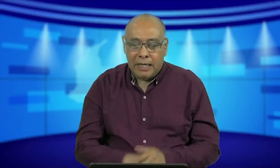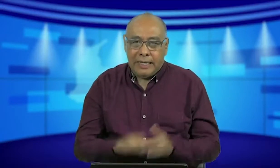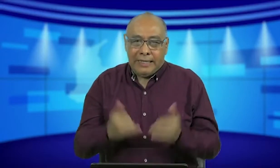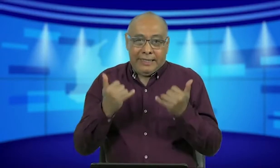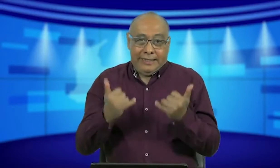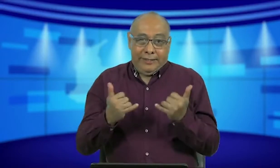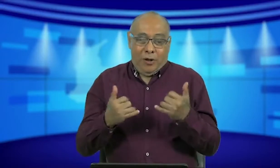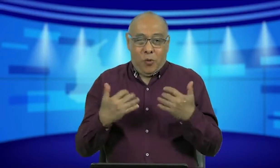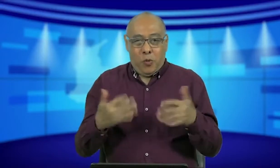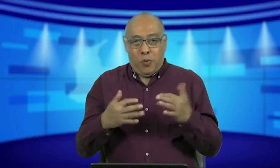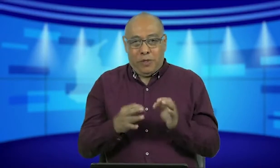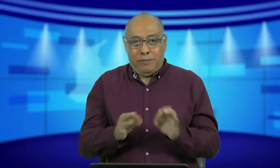Bueno